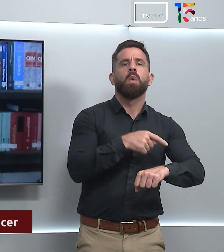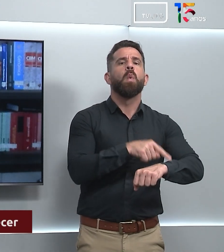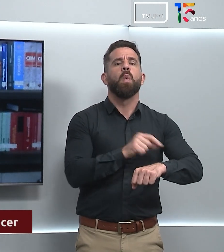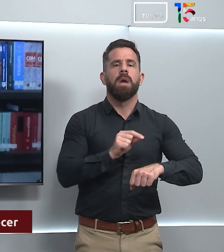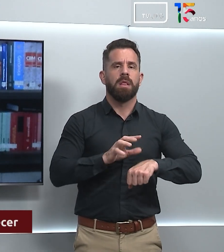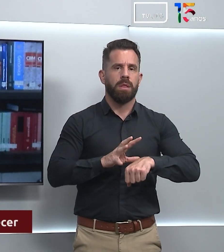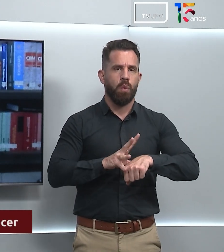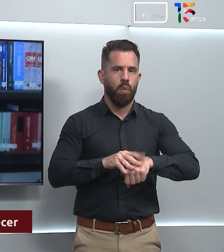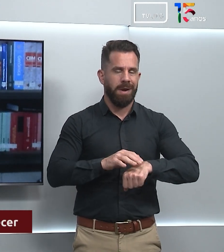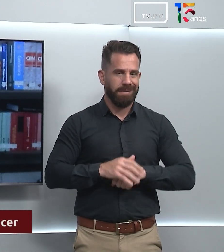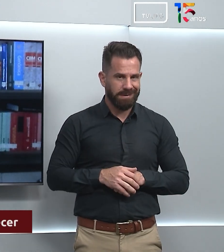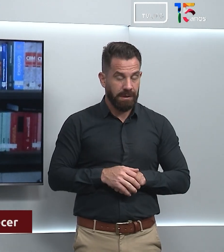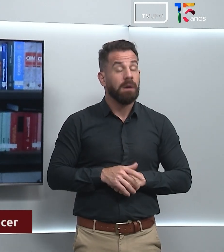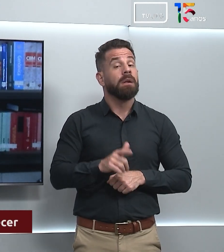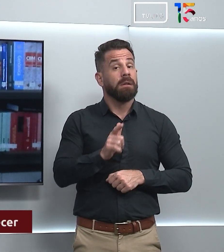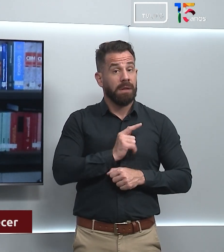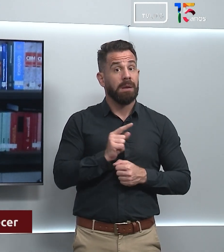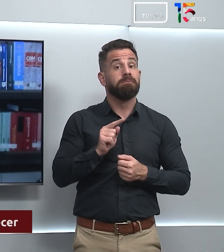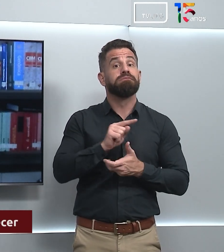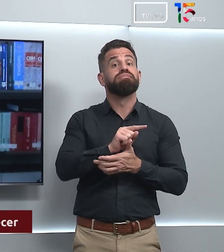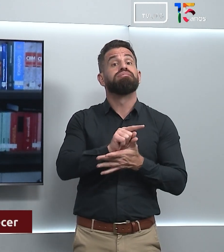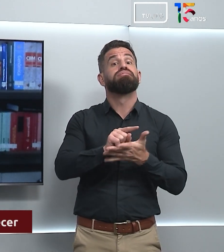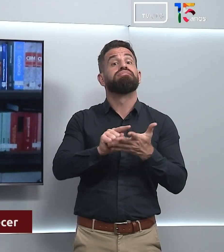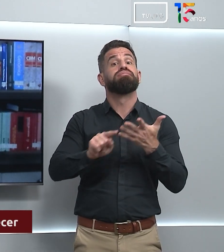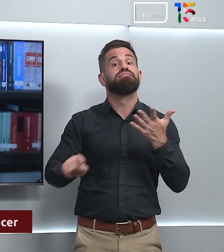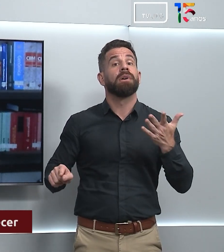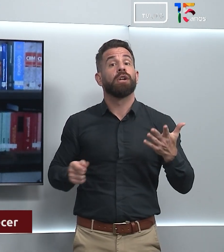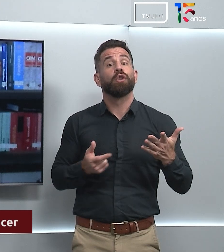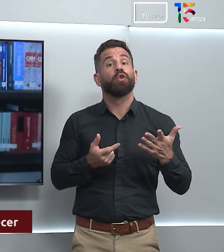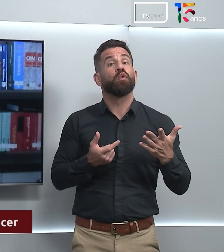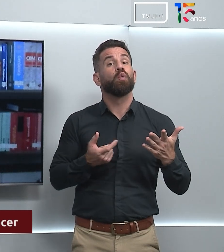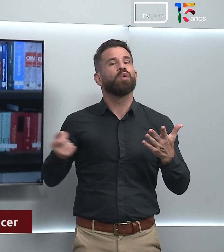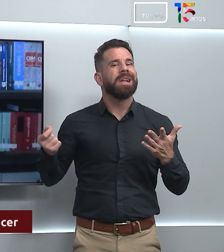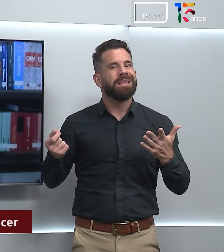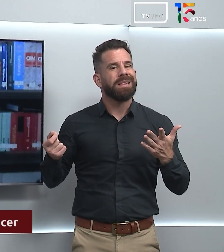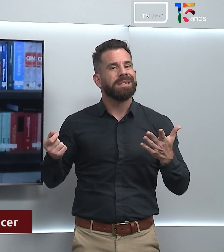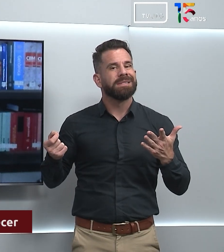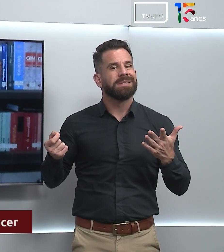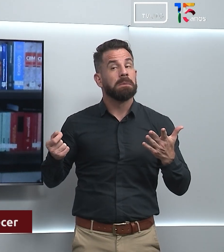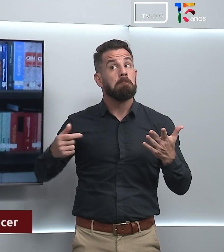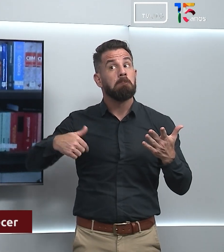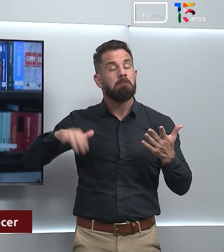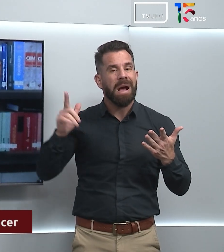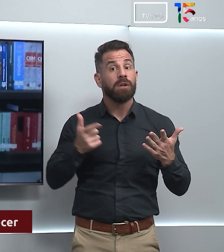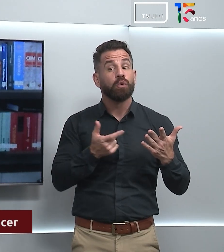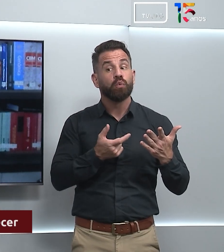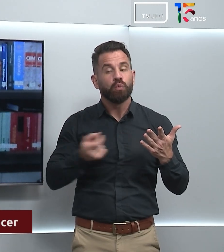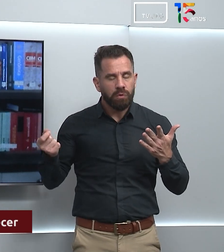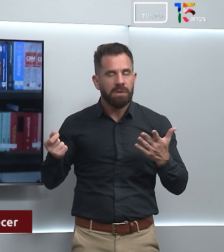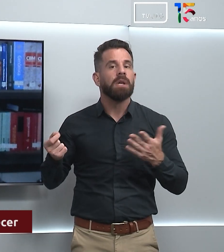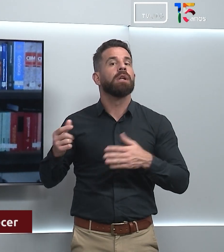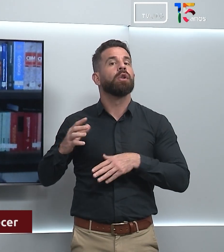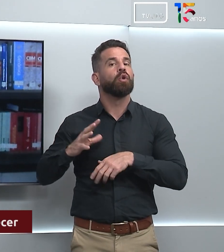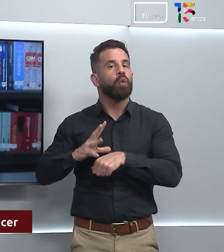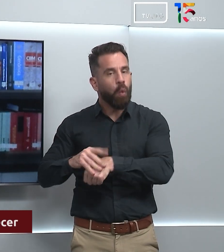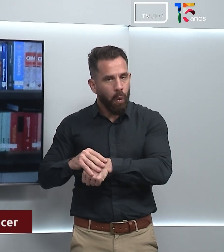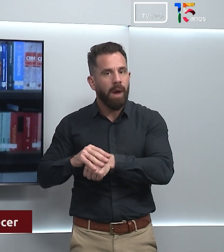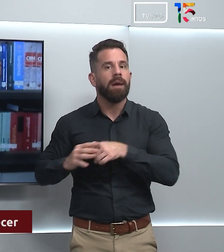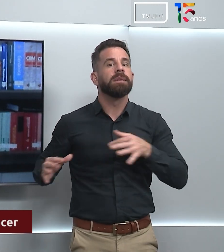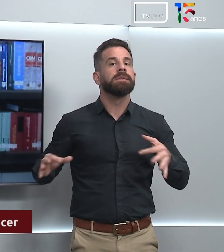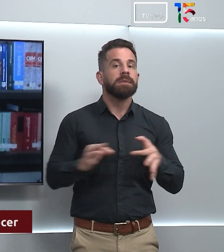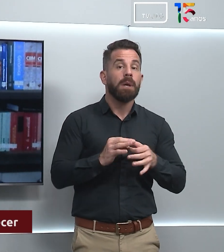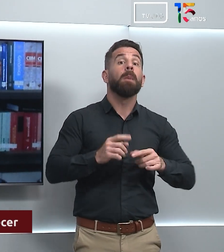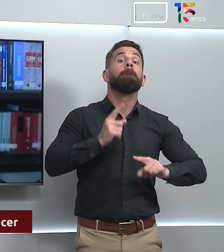essa doença mais de 200 comorbidades, mais de 200 doenças